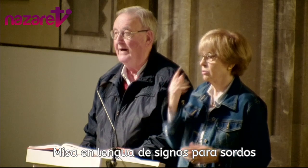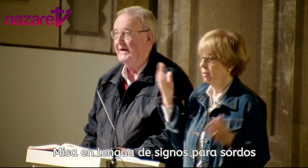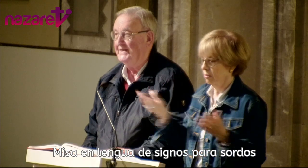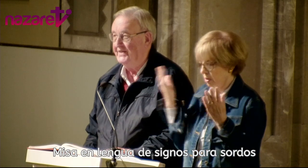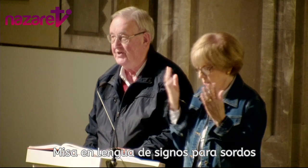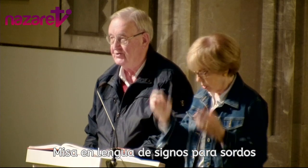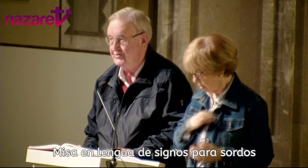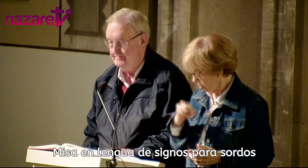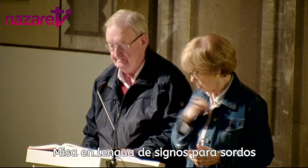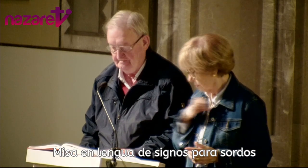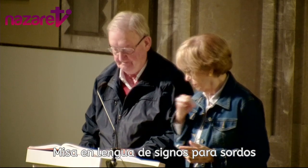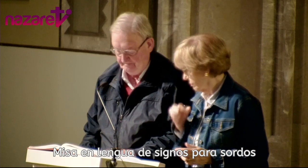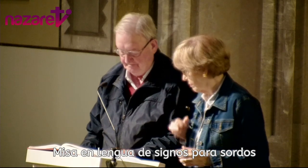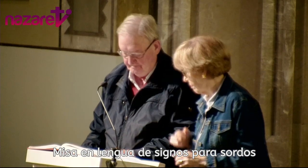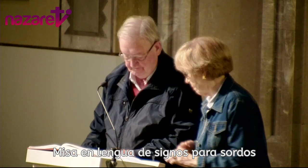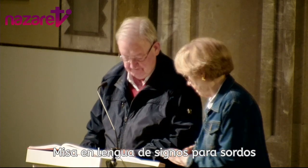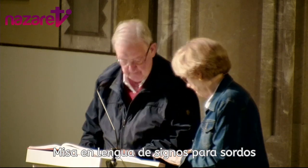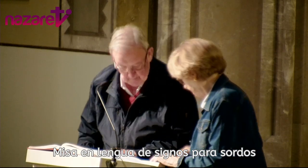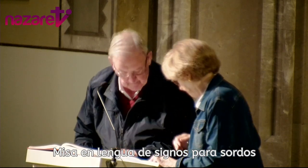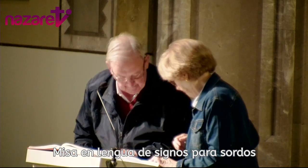Palabra de Dios. Te alabamos, Señor.